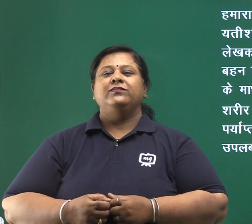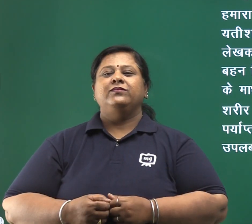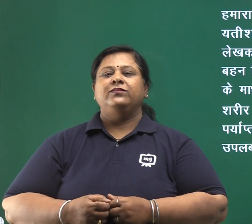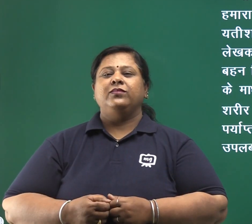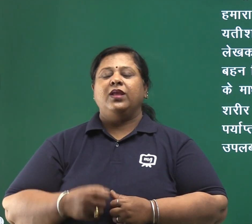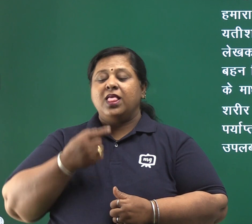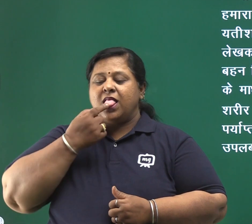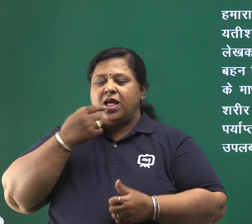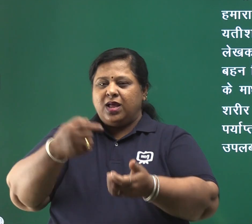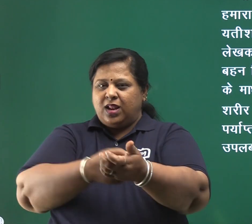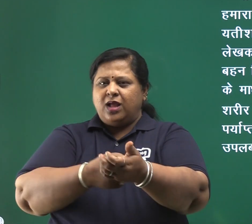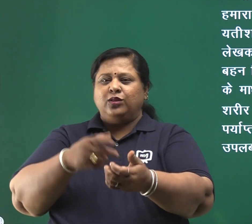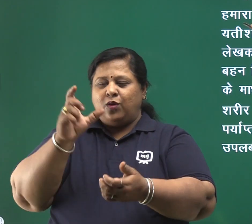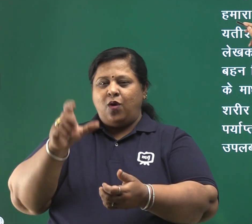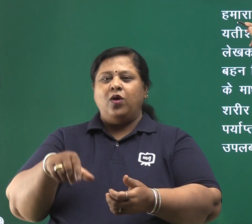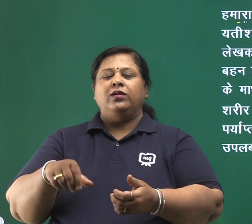रक्त और